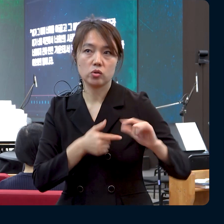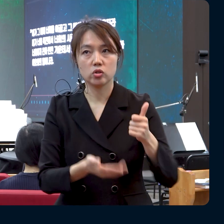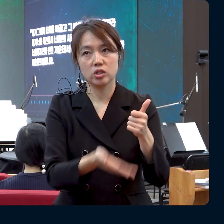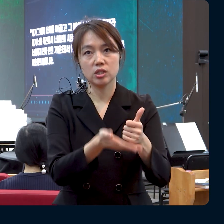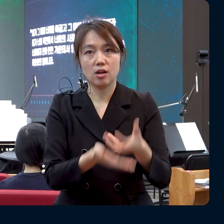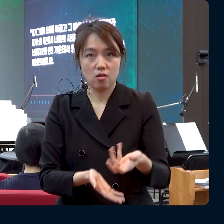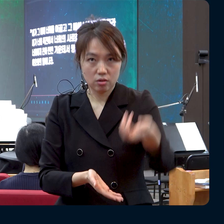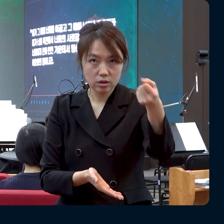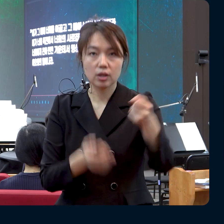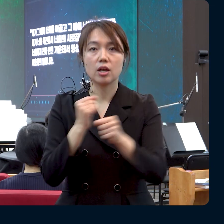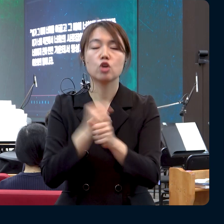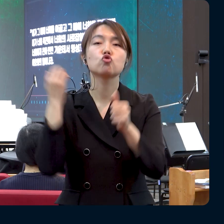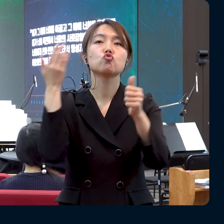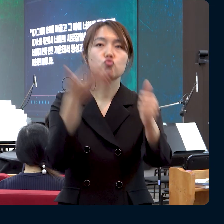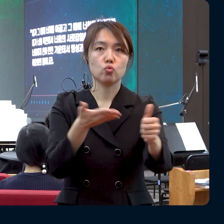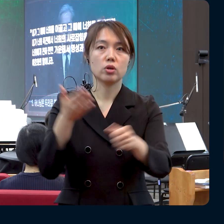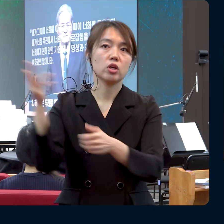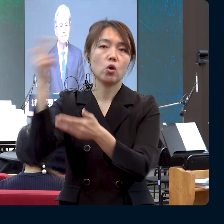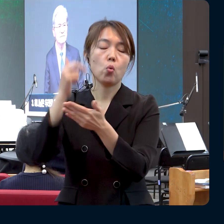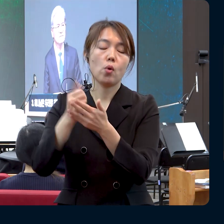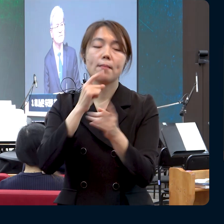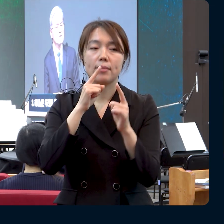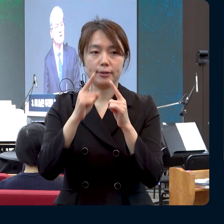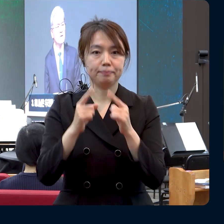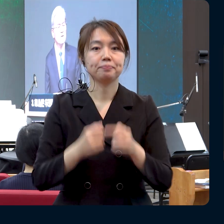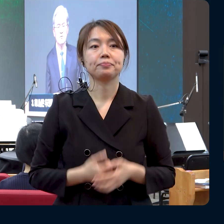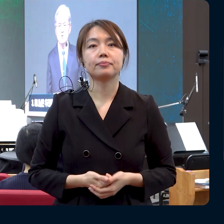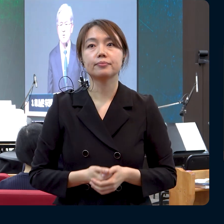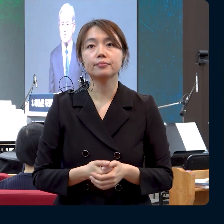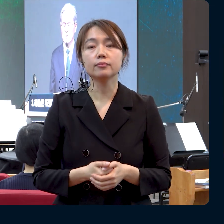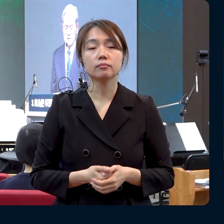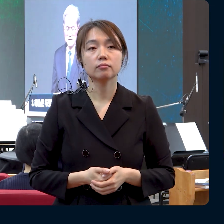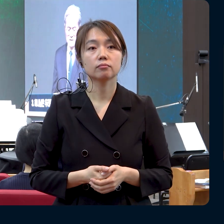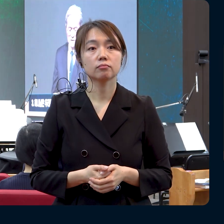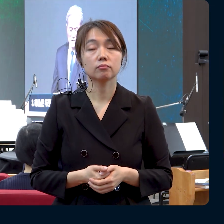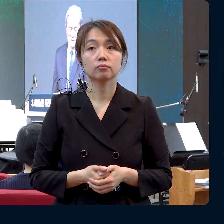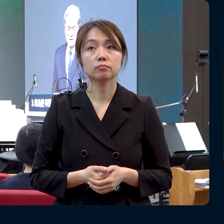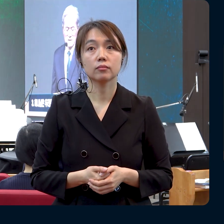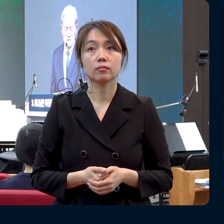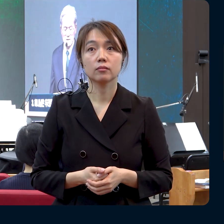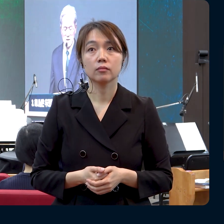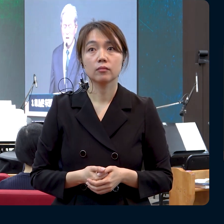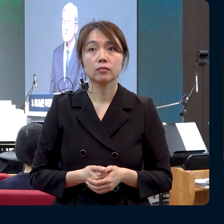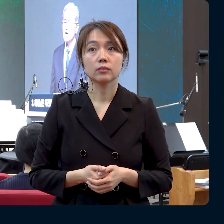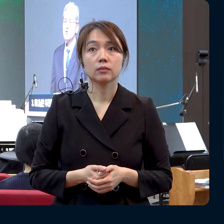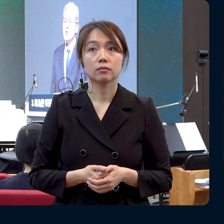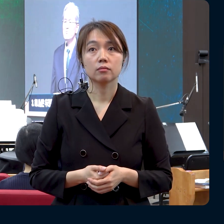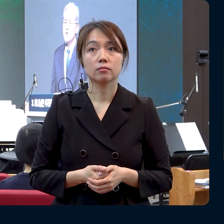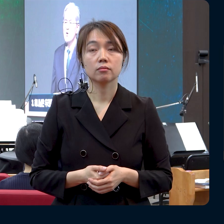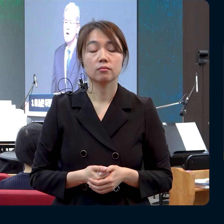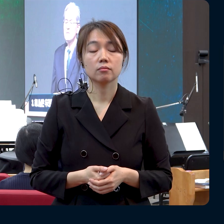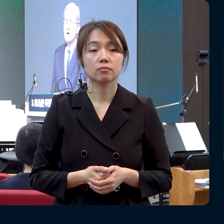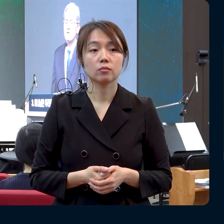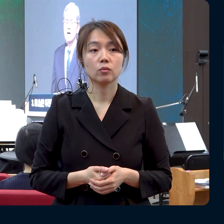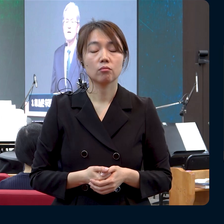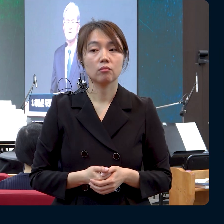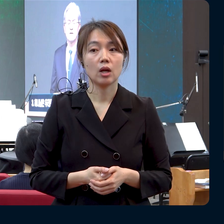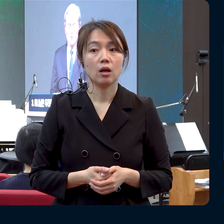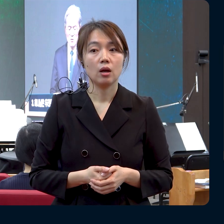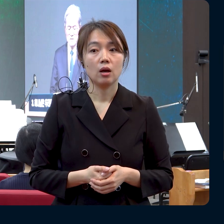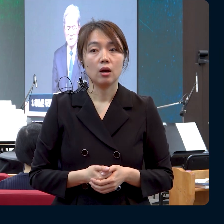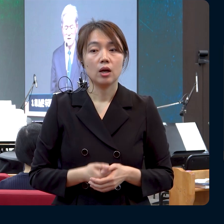하리라. 여호와의 말이니라. 우리는 종종 사람들에게 좋은 평가를